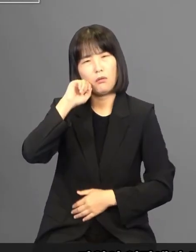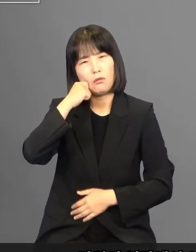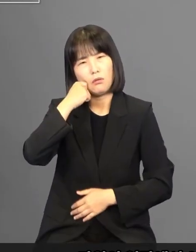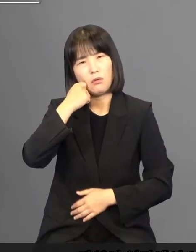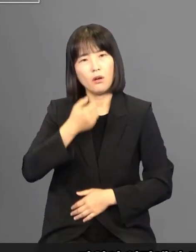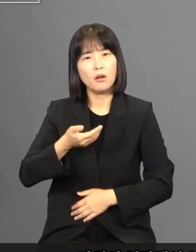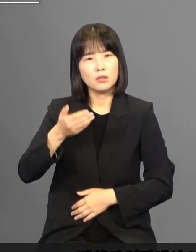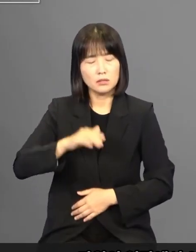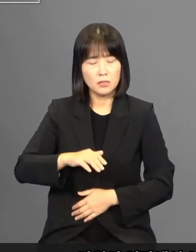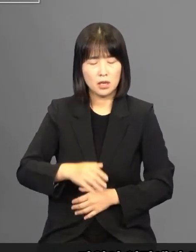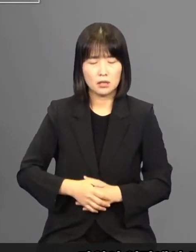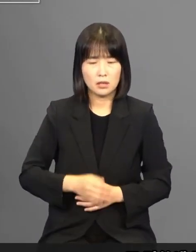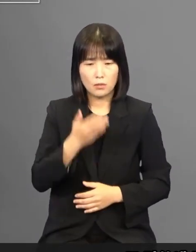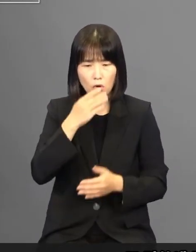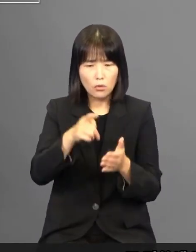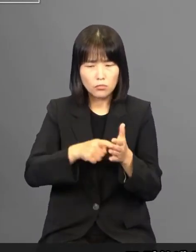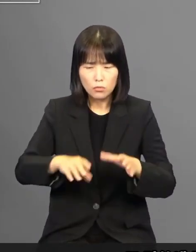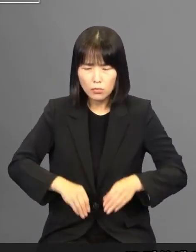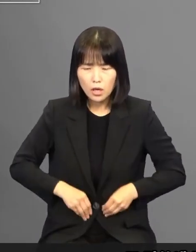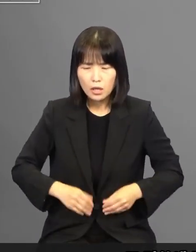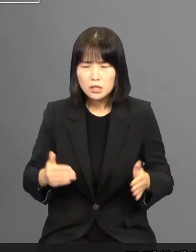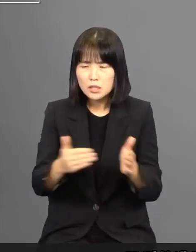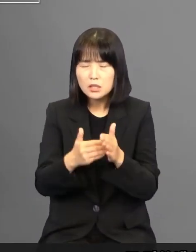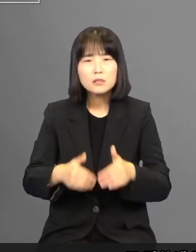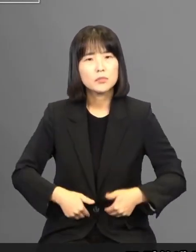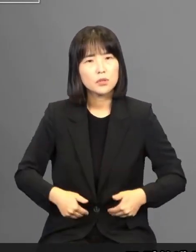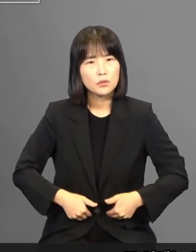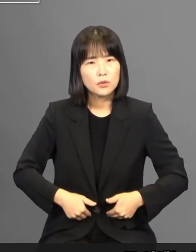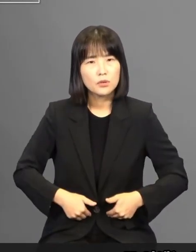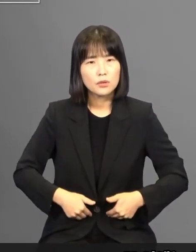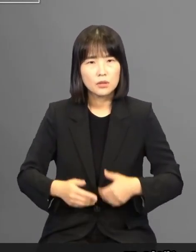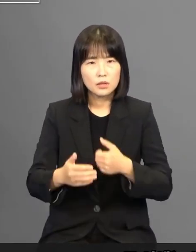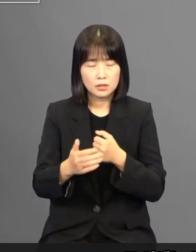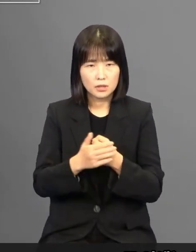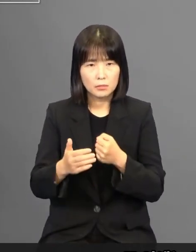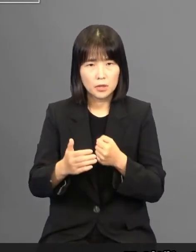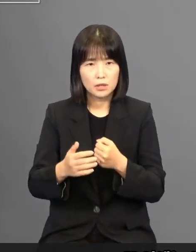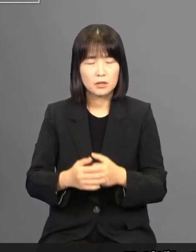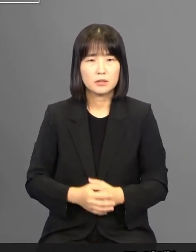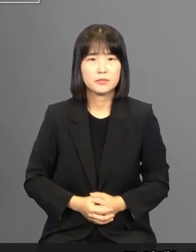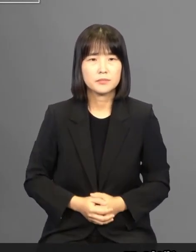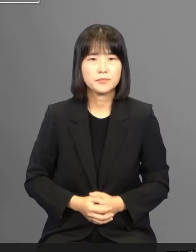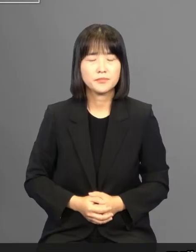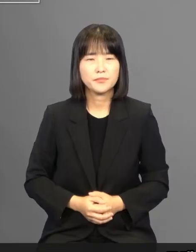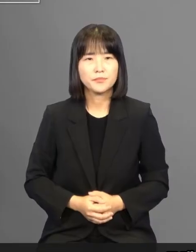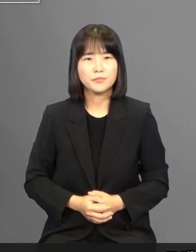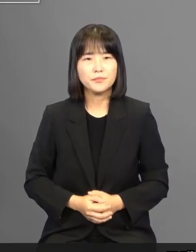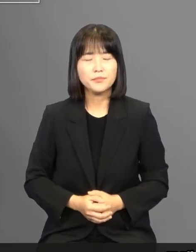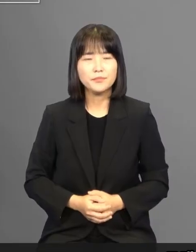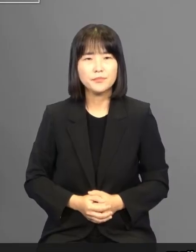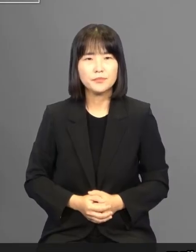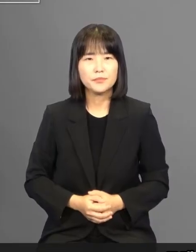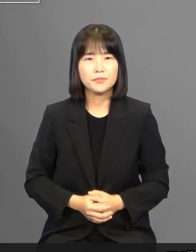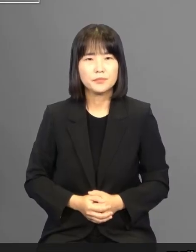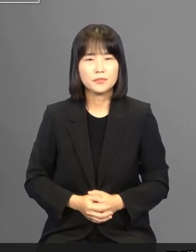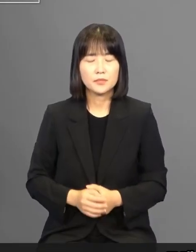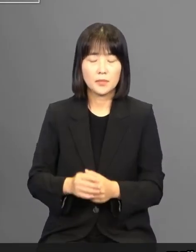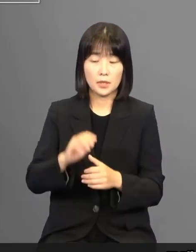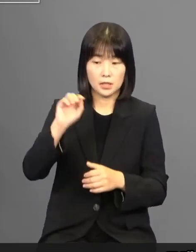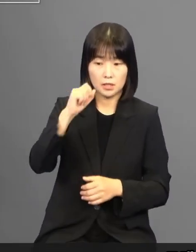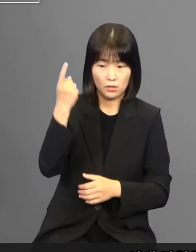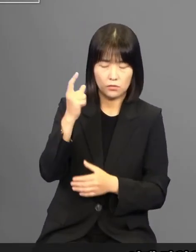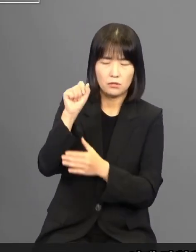이 흉년을 끝내야 했기 때문에 또 말씀에 근거하여 어떻게 보면 또 이에는 이 눈에는 눈 아닙니까? 그래서 허락을